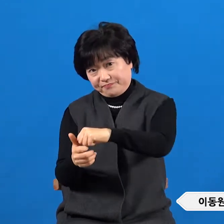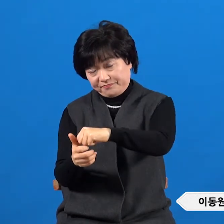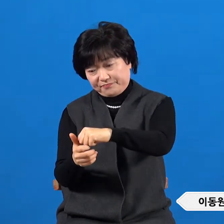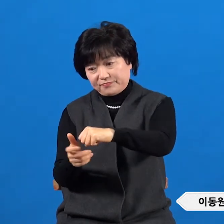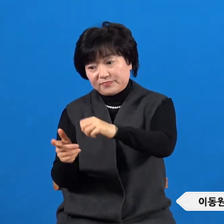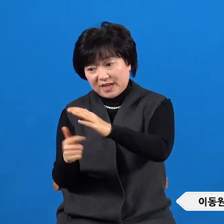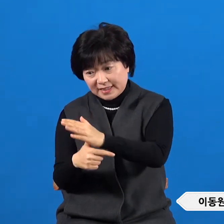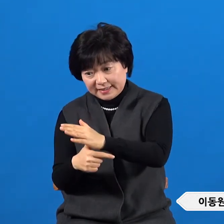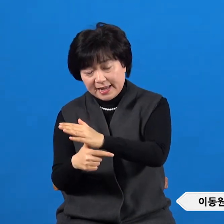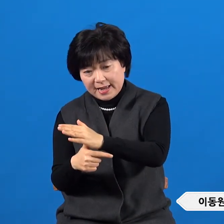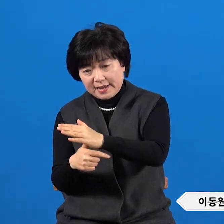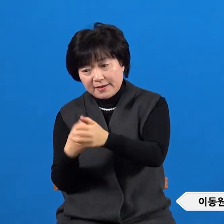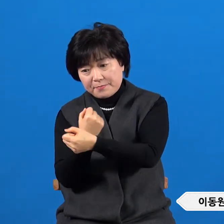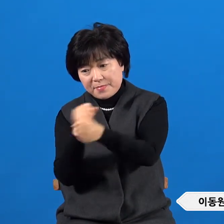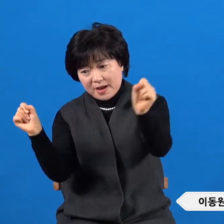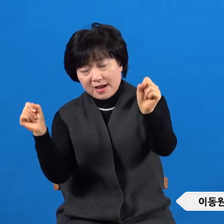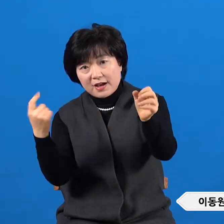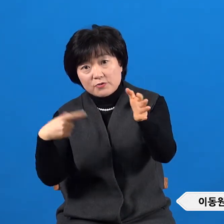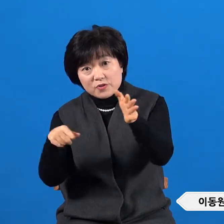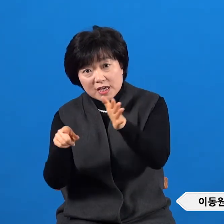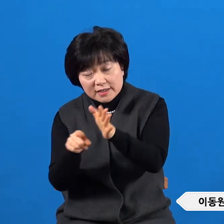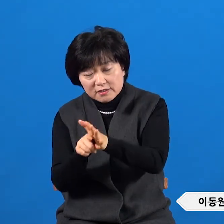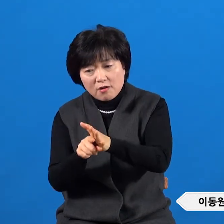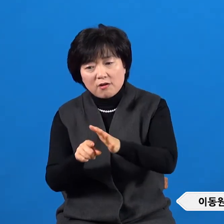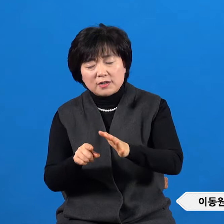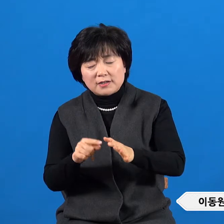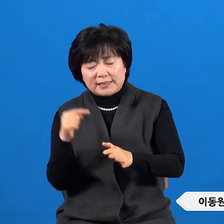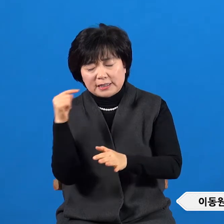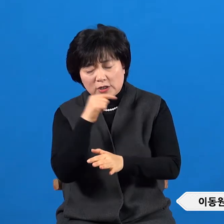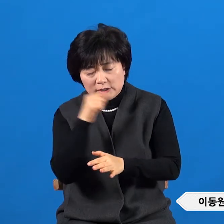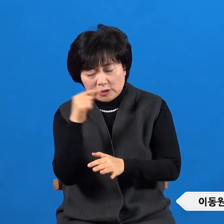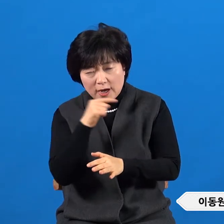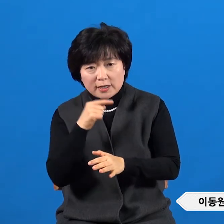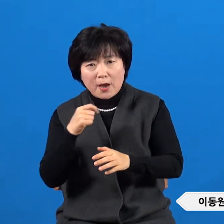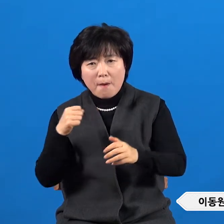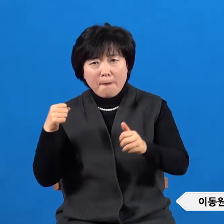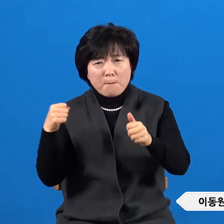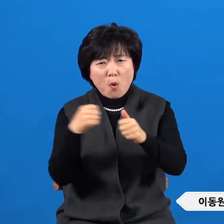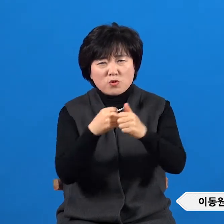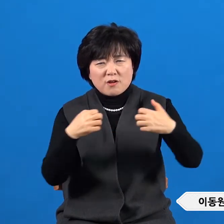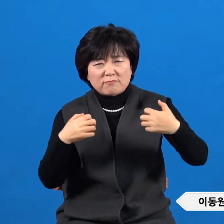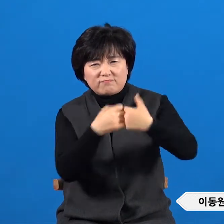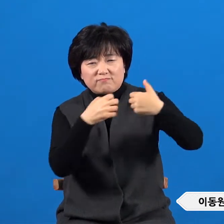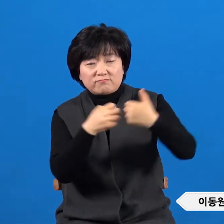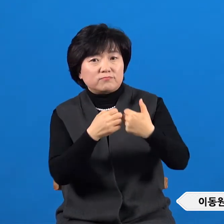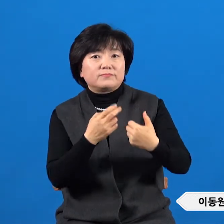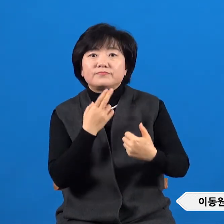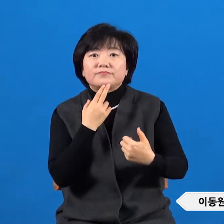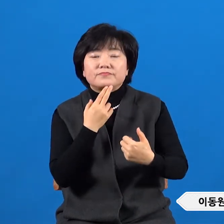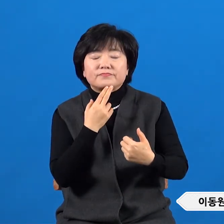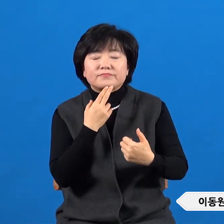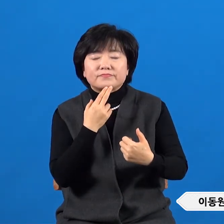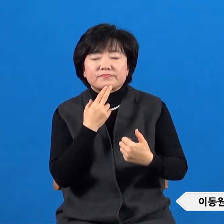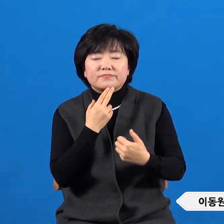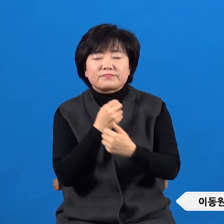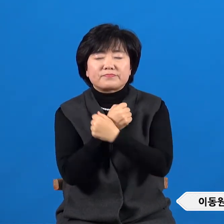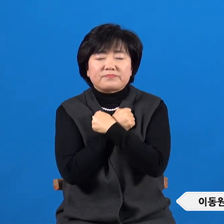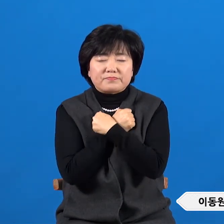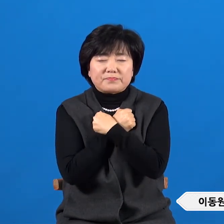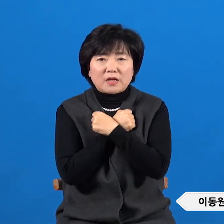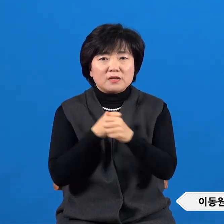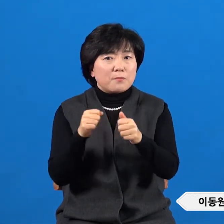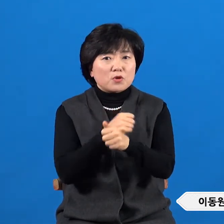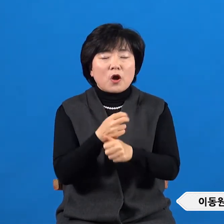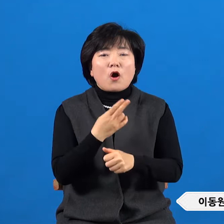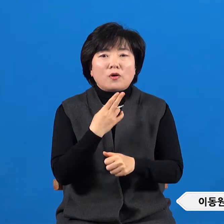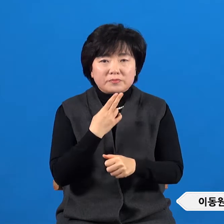식민지 통치에서 해방시키기 위해 철저하게 폭력을 배제한 비폭력 운동과 또 시민